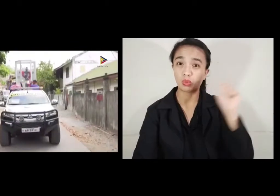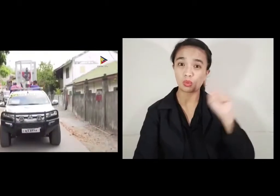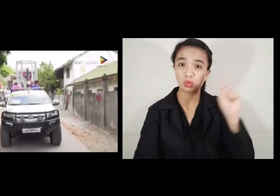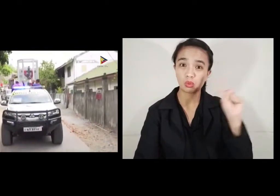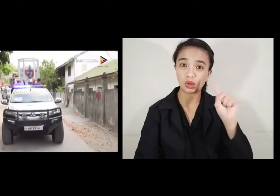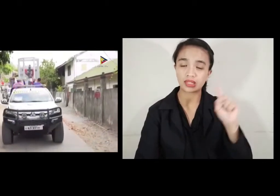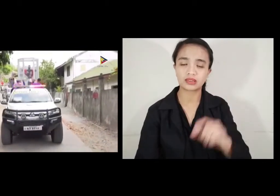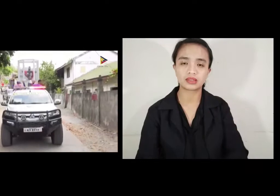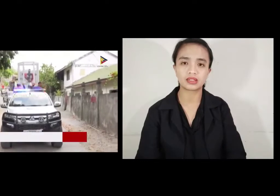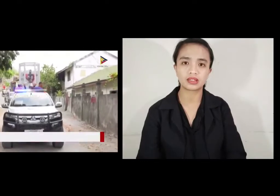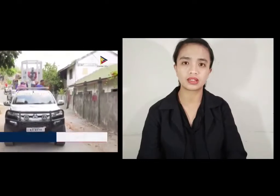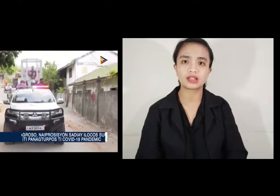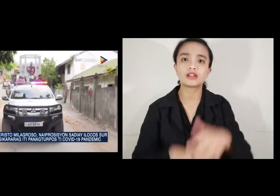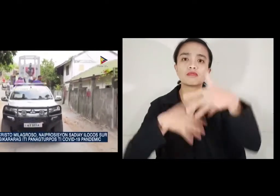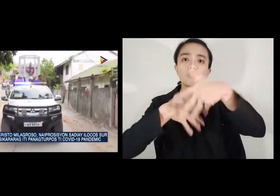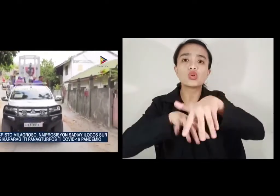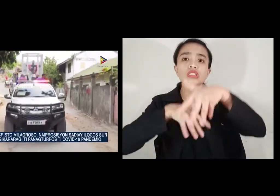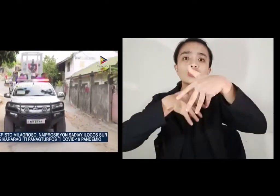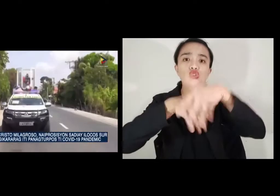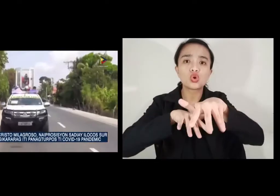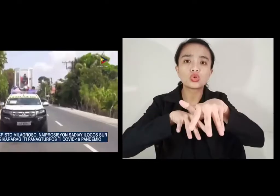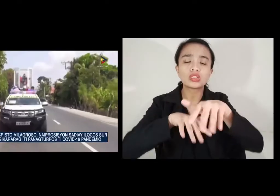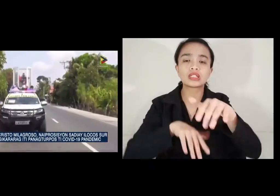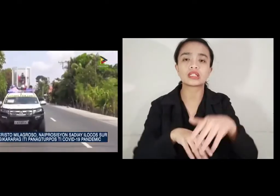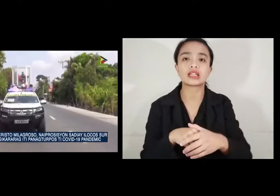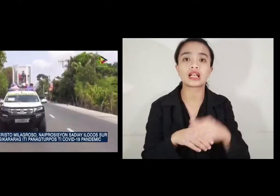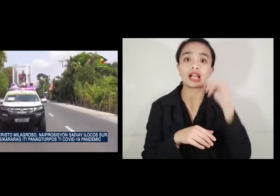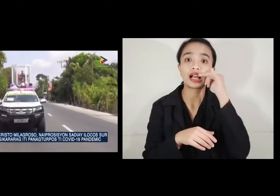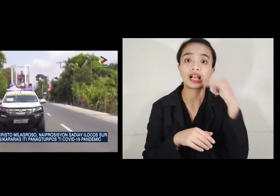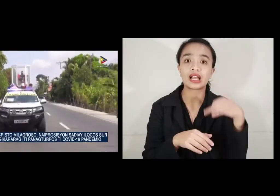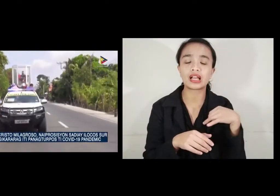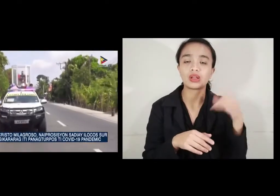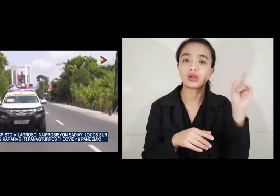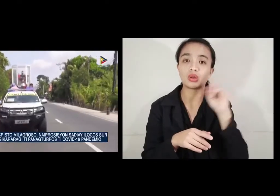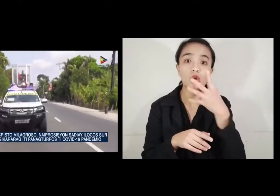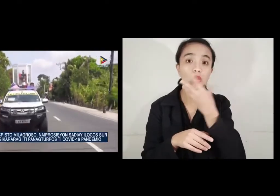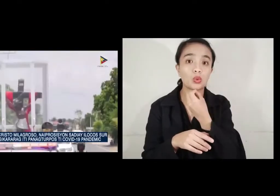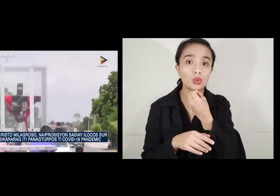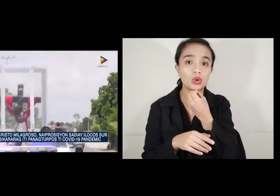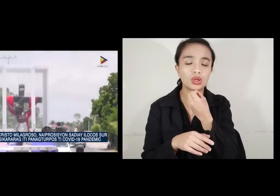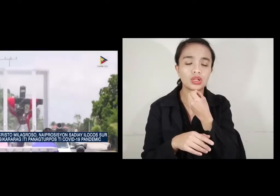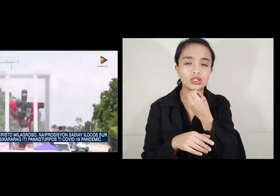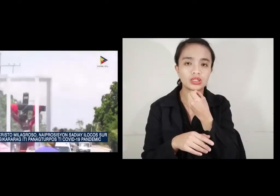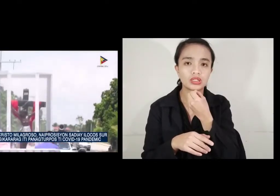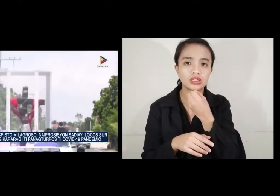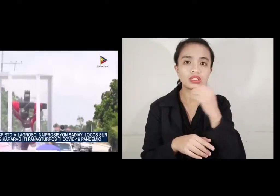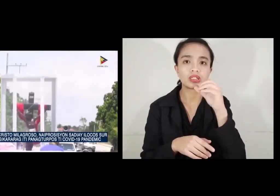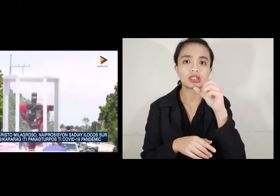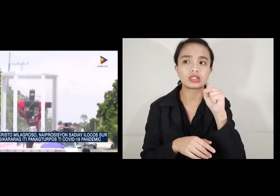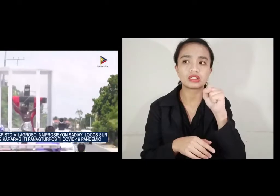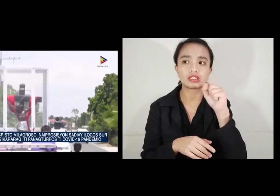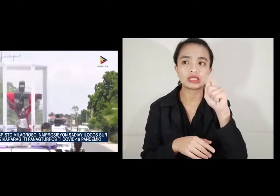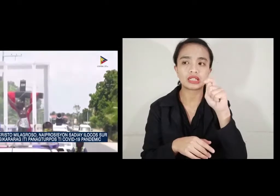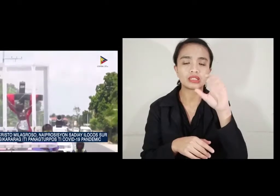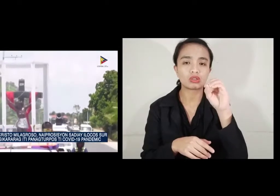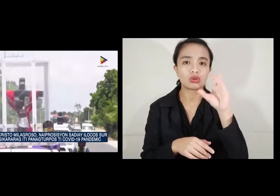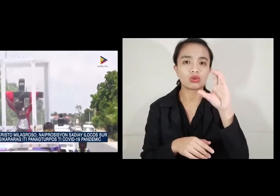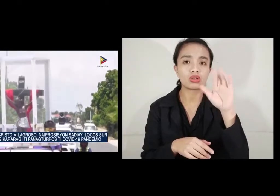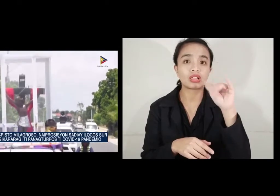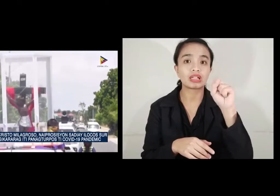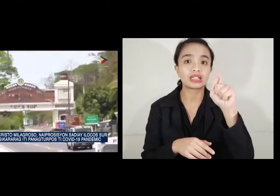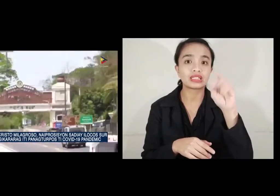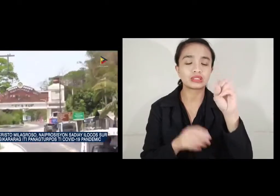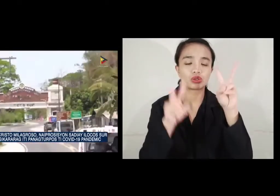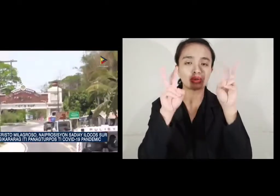dito nga rot iti panangi prosesyon da iti Calman, dito imahe ni Apo Santo Cristo Milagroso,